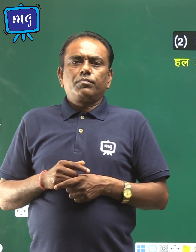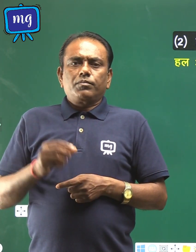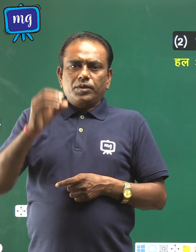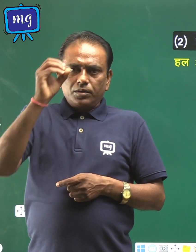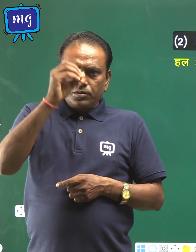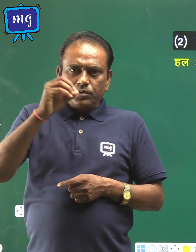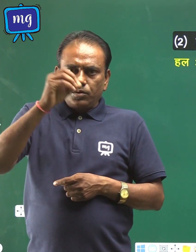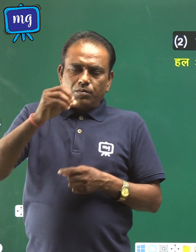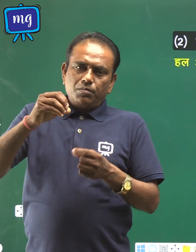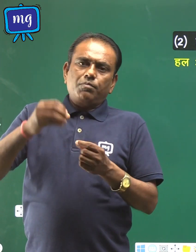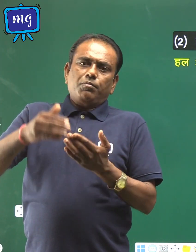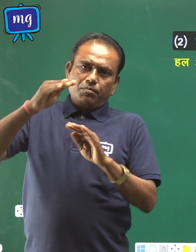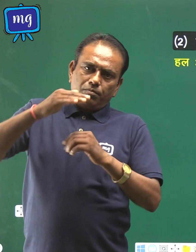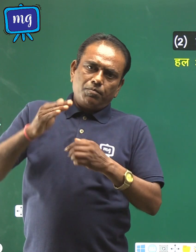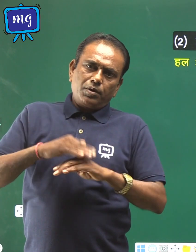0 पे रख के